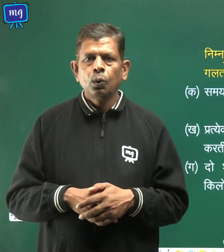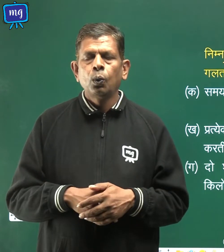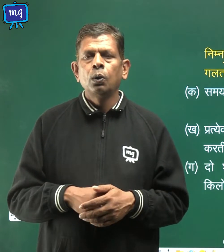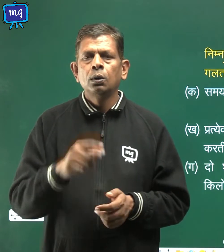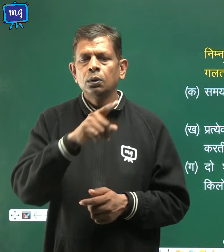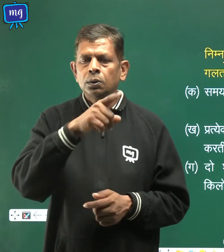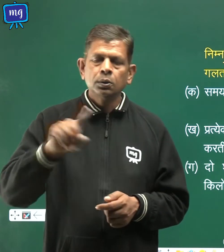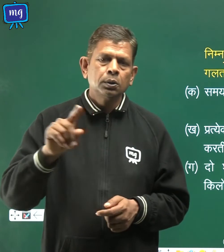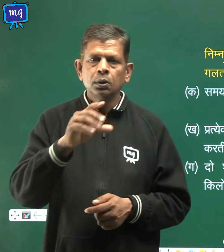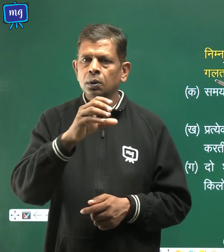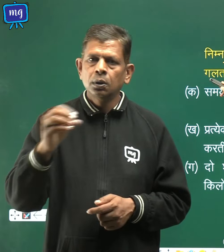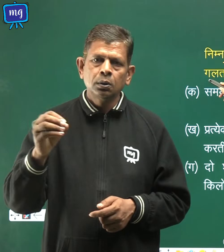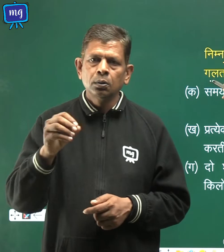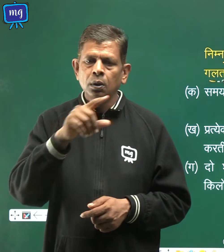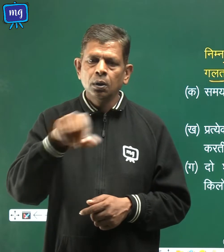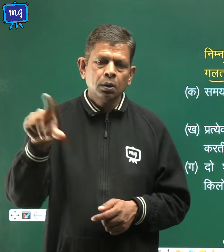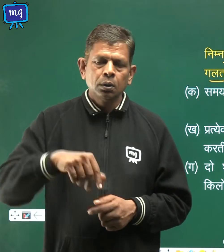सही अथवा गलत का